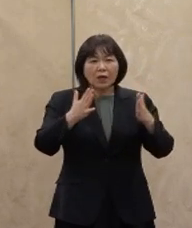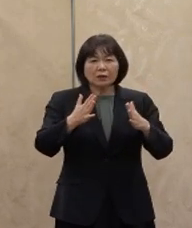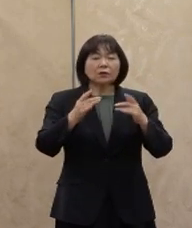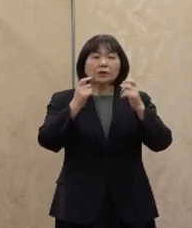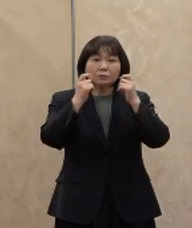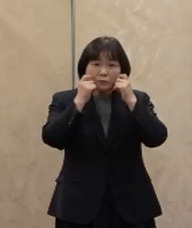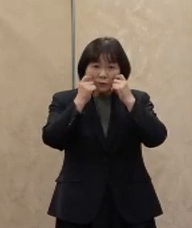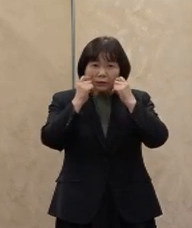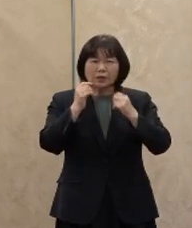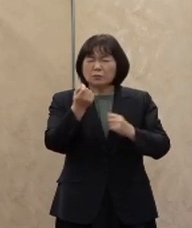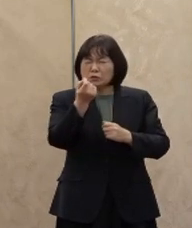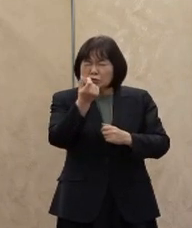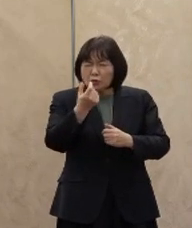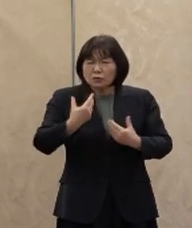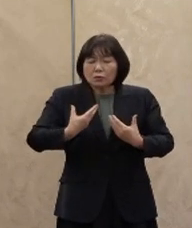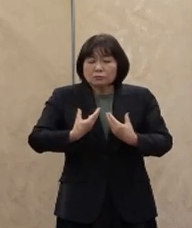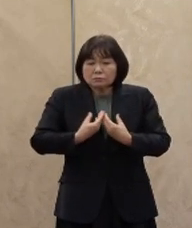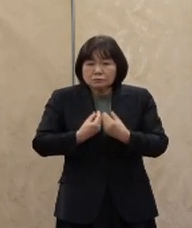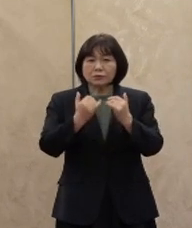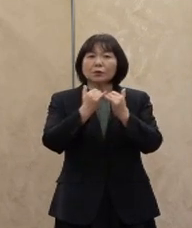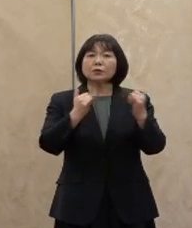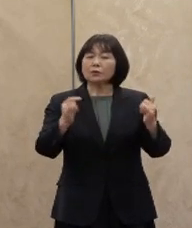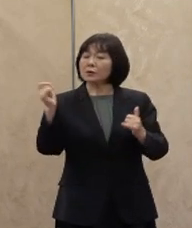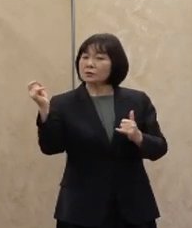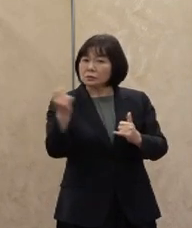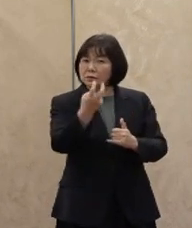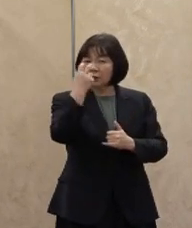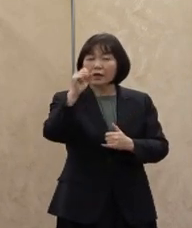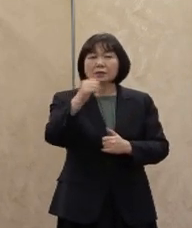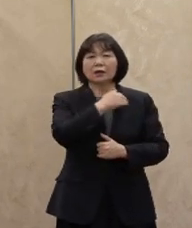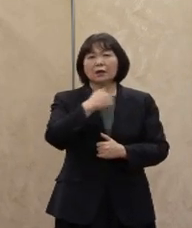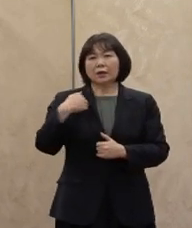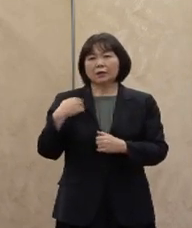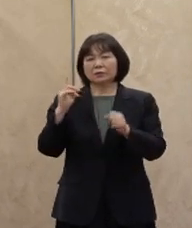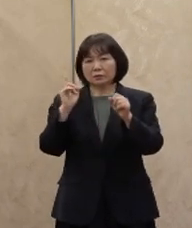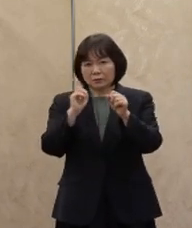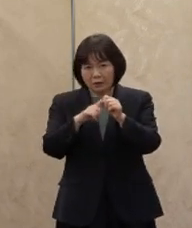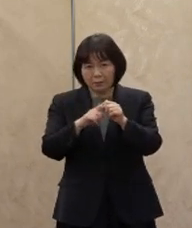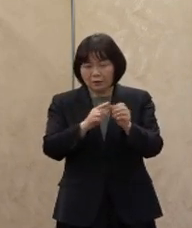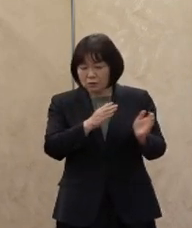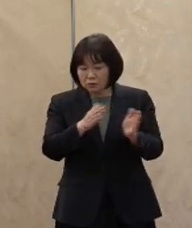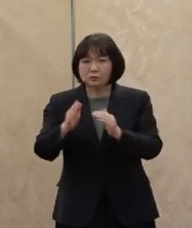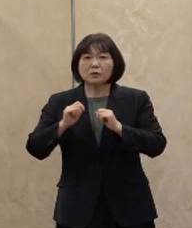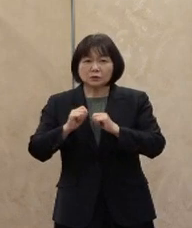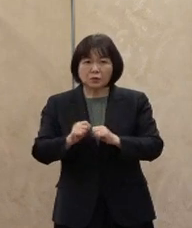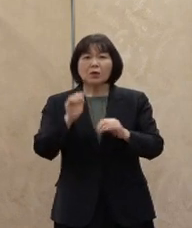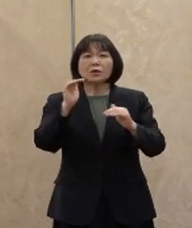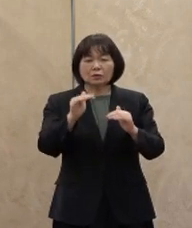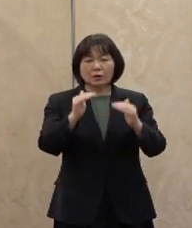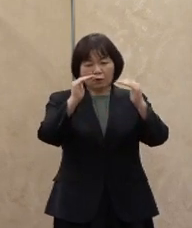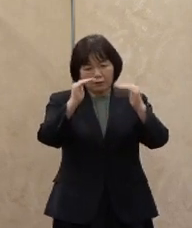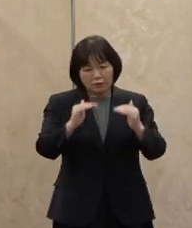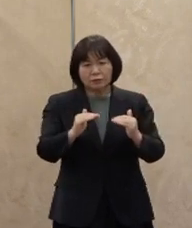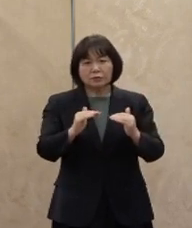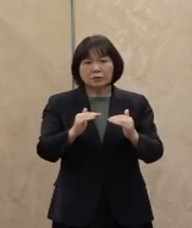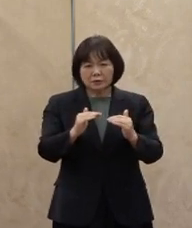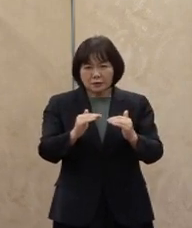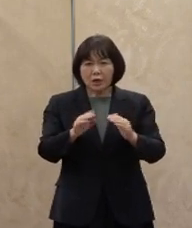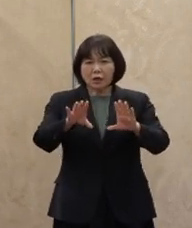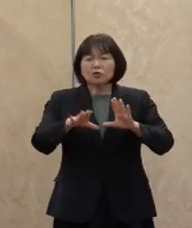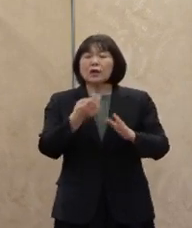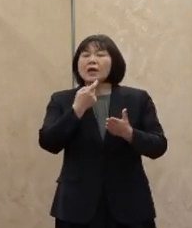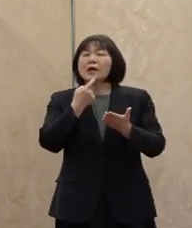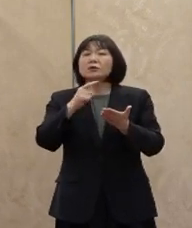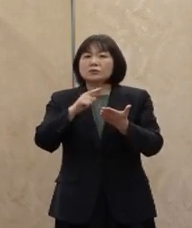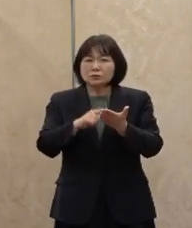っとでも症状がある方については直ちに検査できるようにすると、それは今もやってるんですが、そのハードルをできるだけ低くするという意味で、